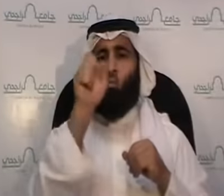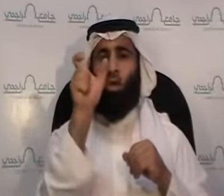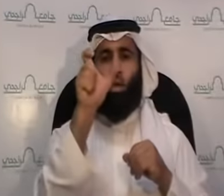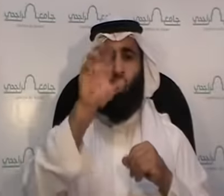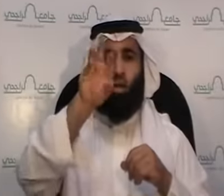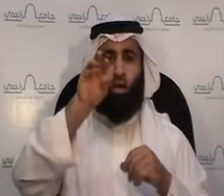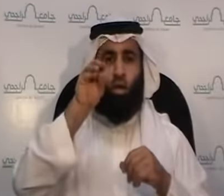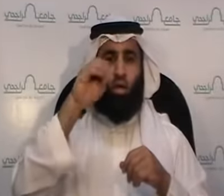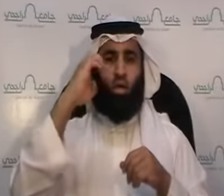منهجا متكاملا